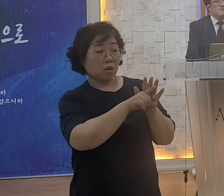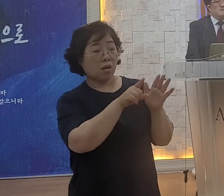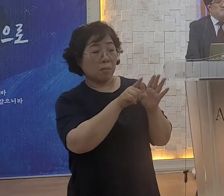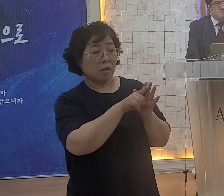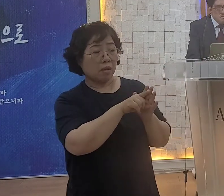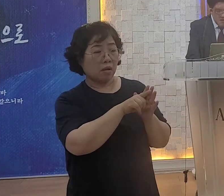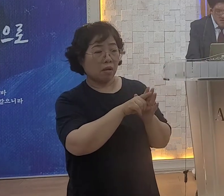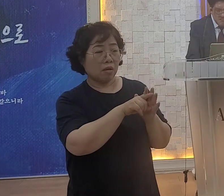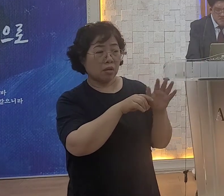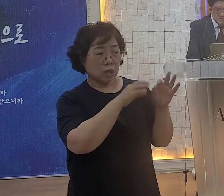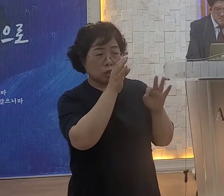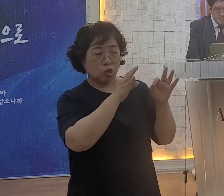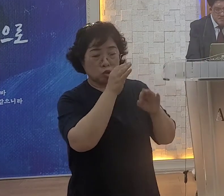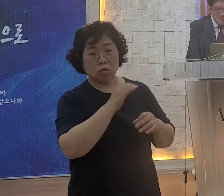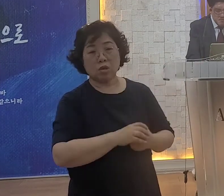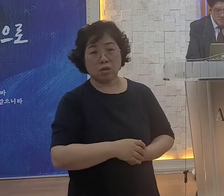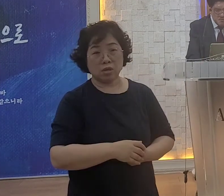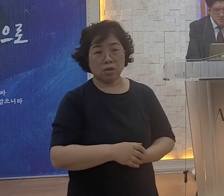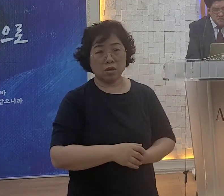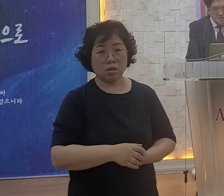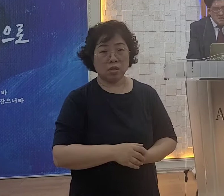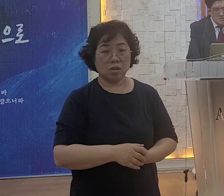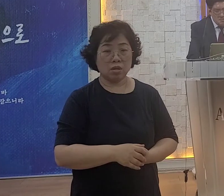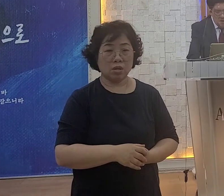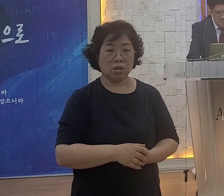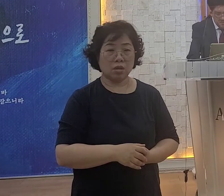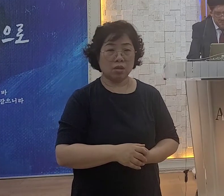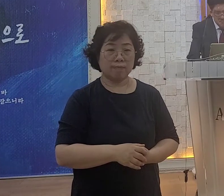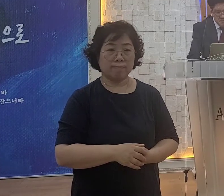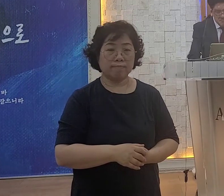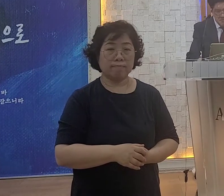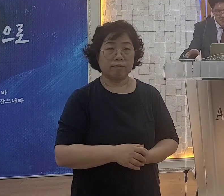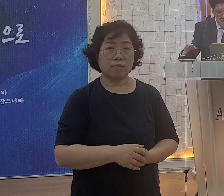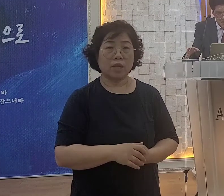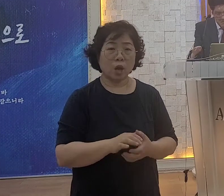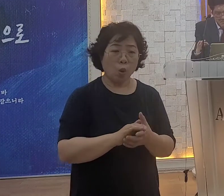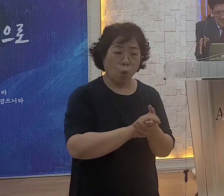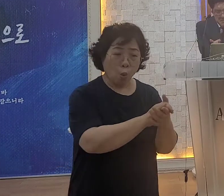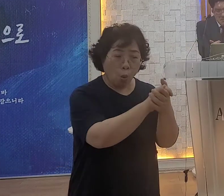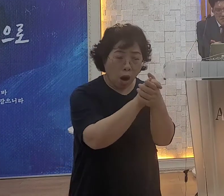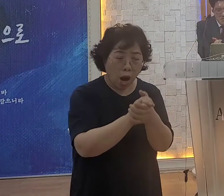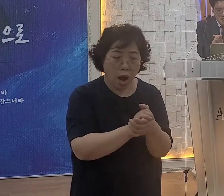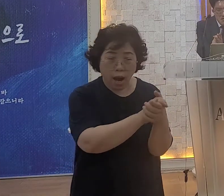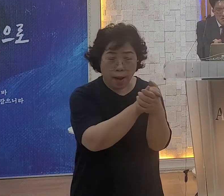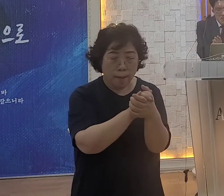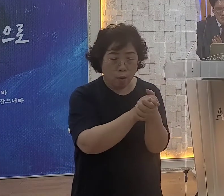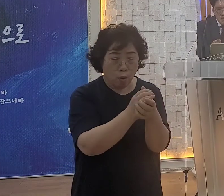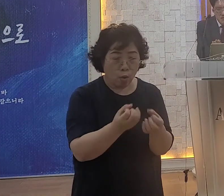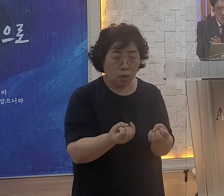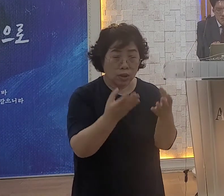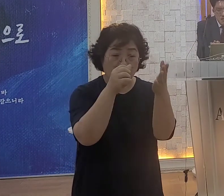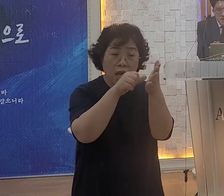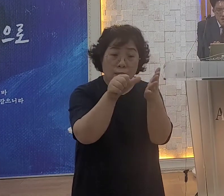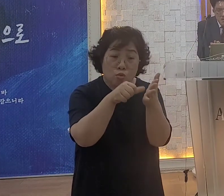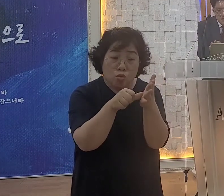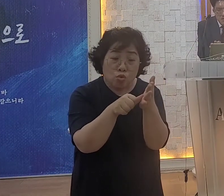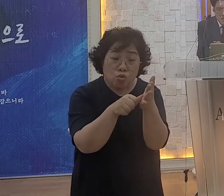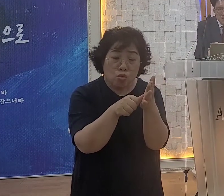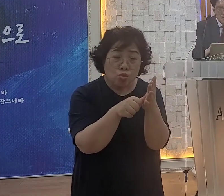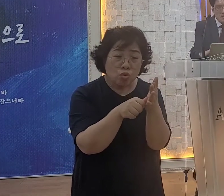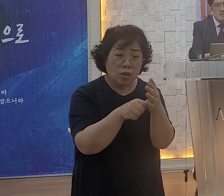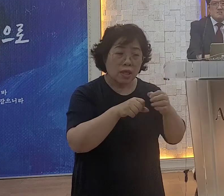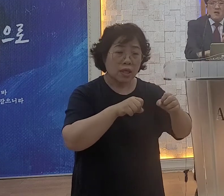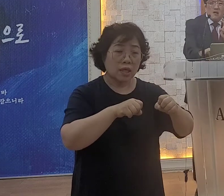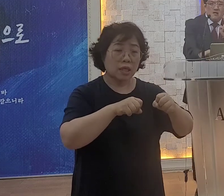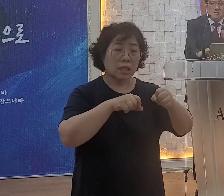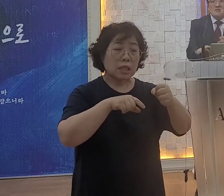믿는다고 하면서 보통 일이 아닙니다. 오늘 이 화목제물 보세요. 예수 믿는 자를 어렵다 하려 하심이라 할